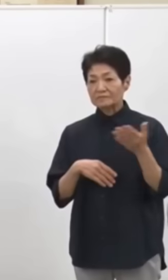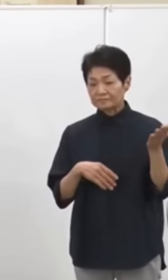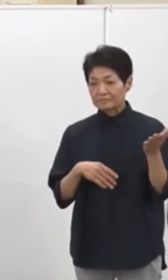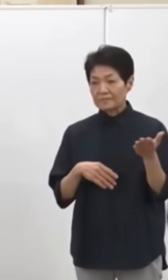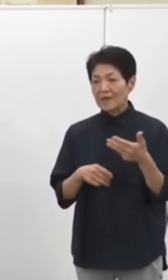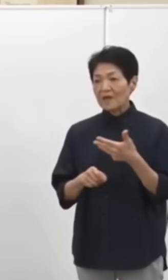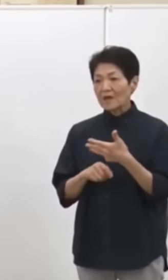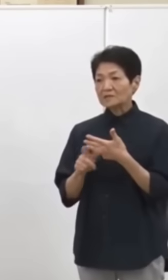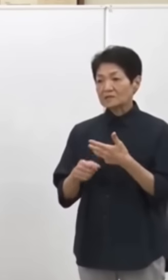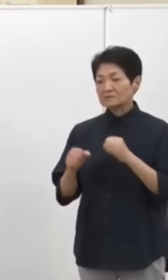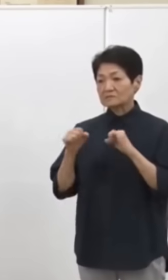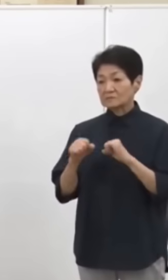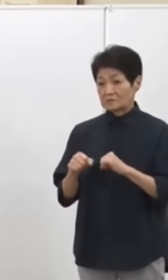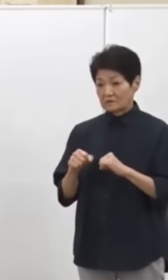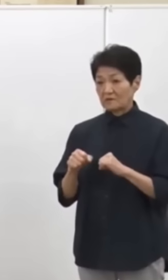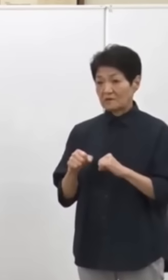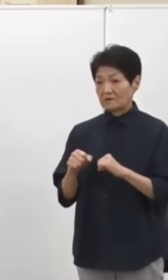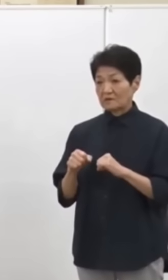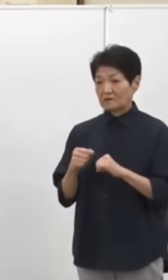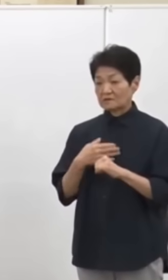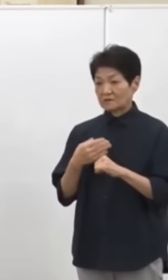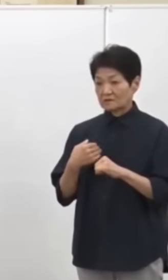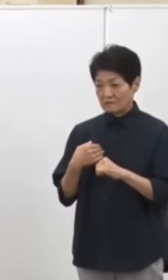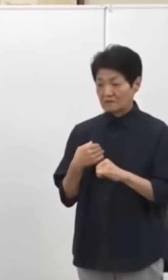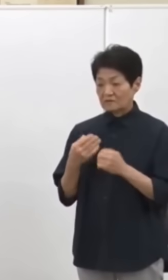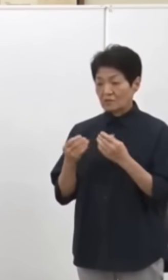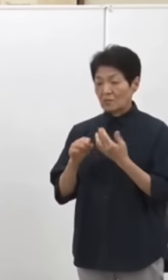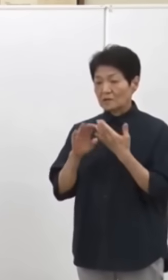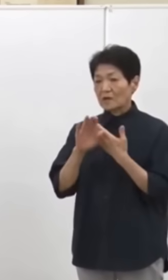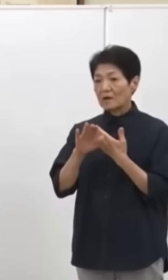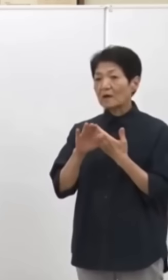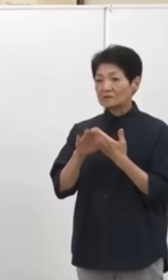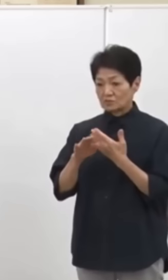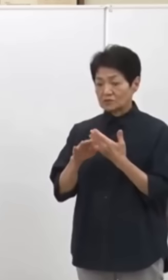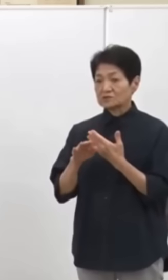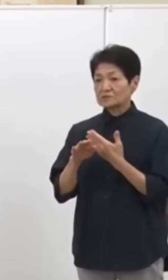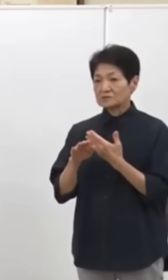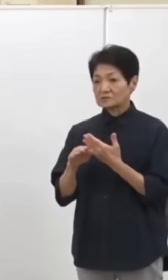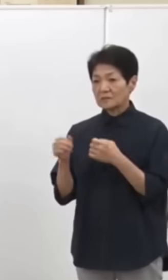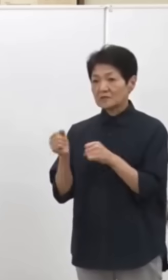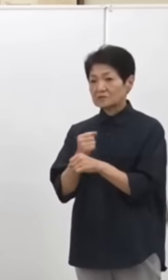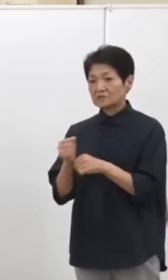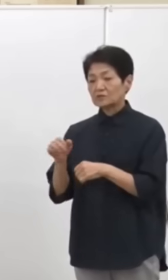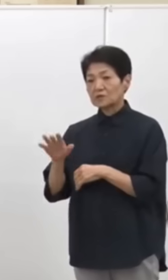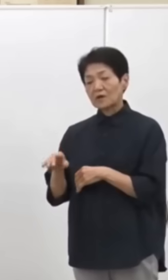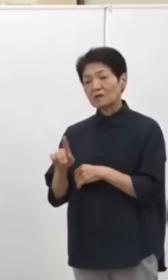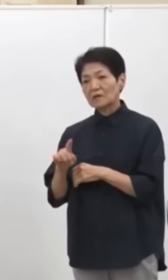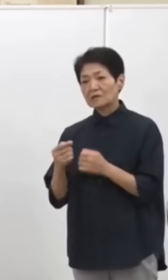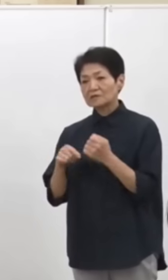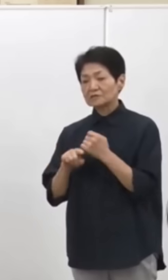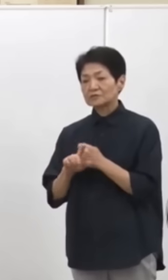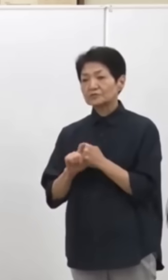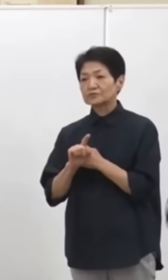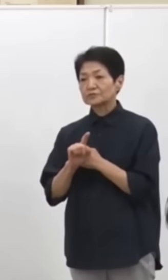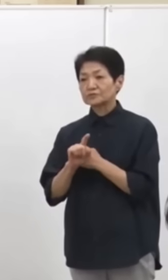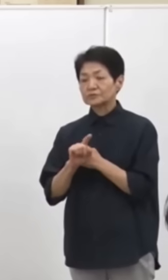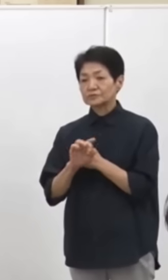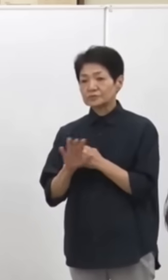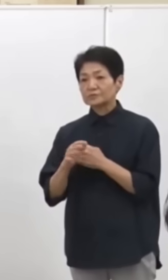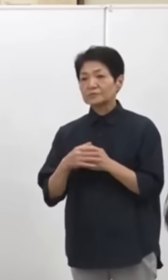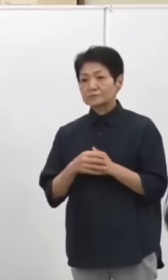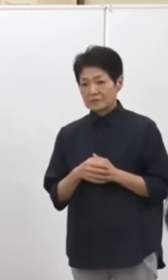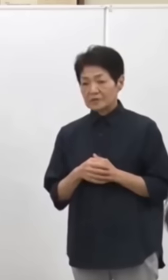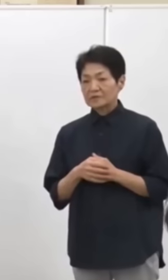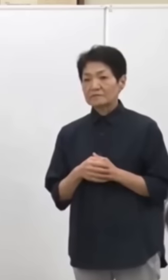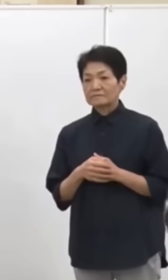します、でもその後にですね、事業者が、何らかの理由で、項目はいっぱいあるんでど